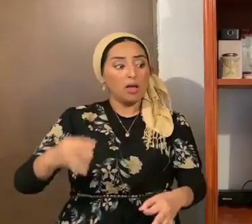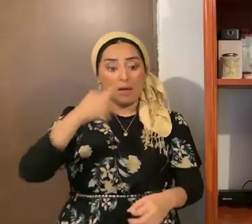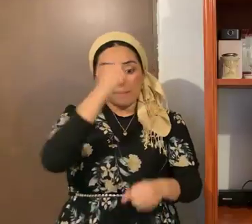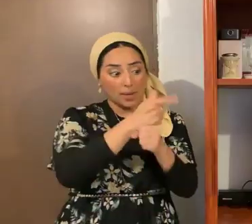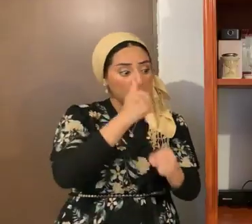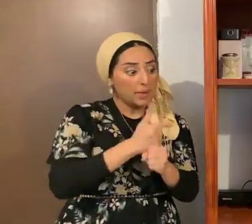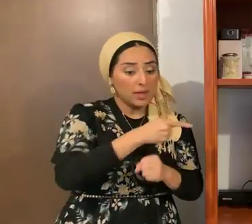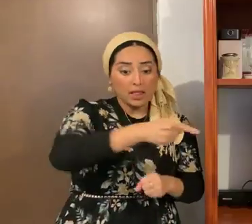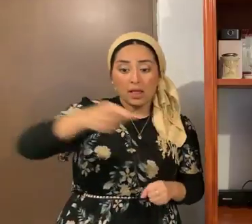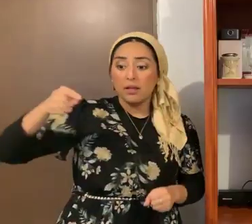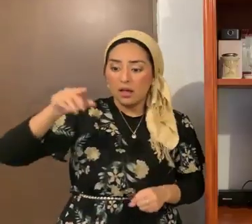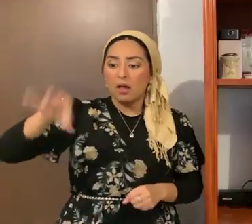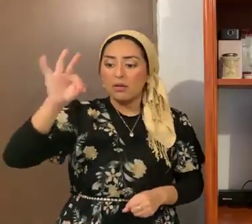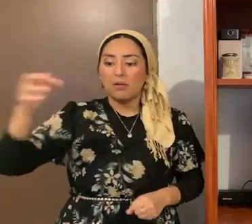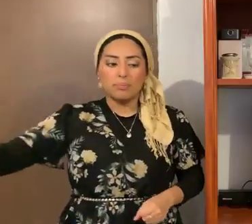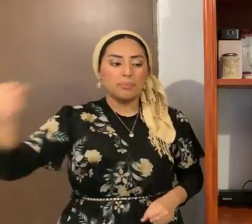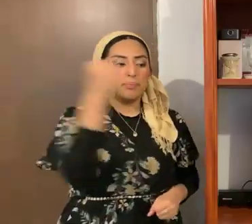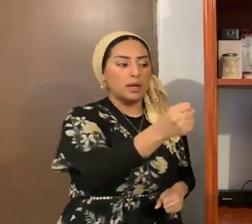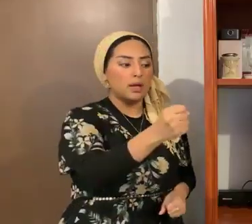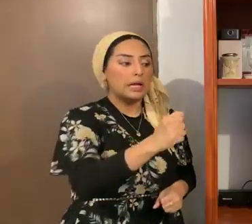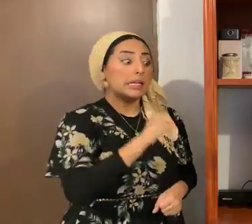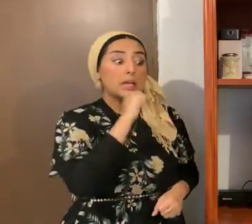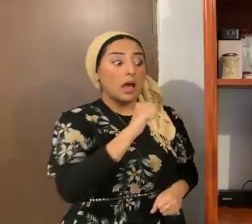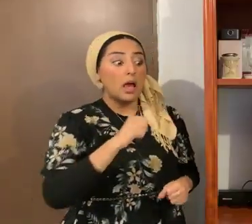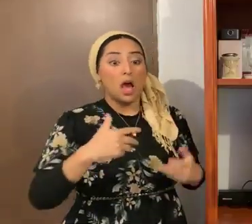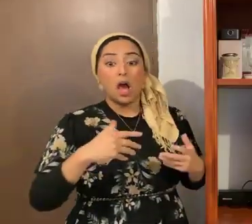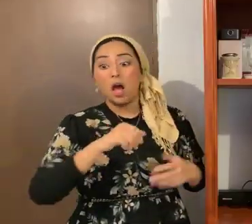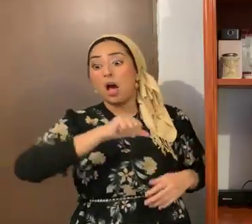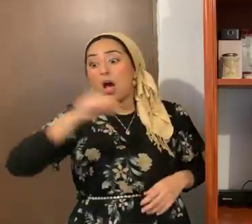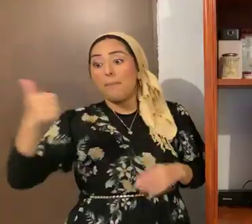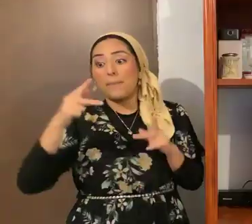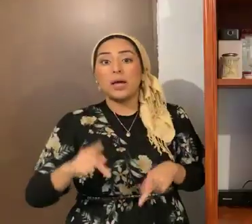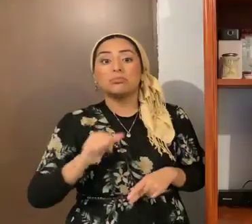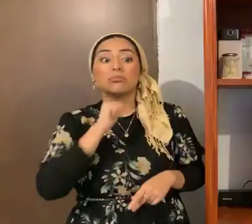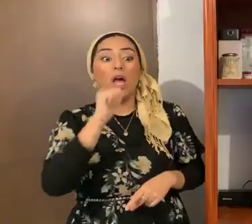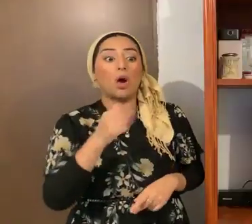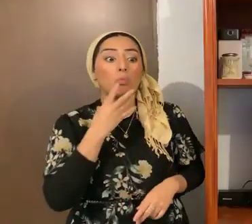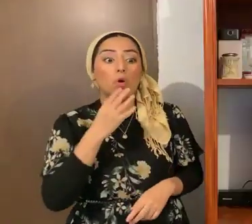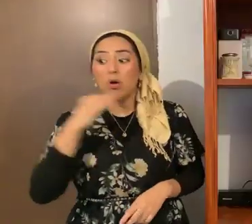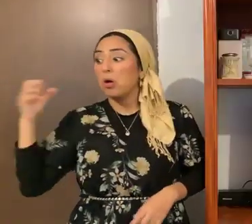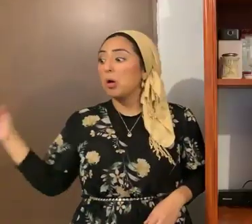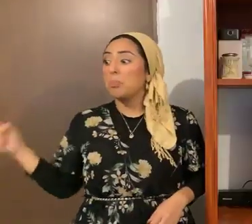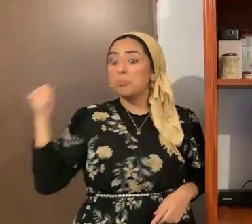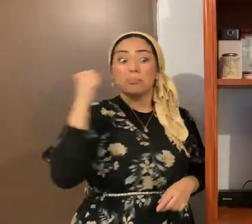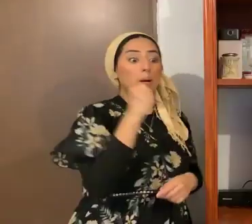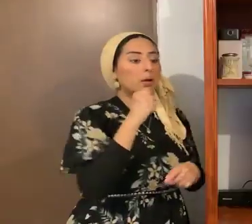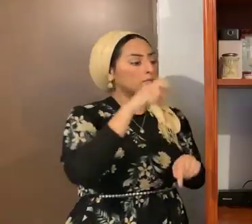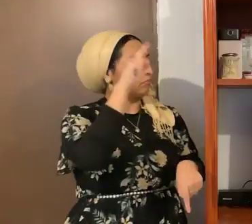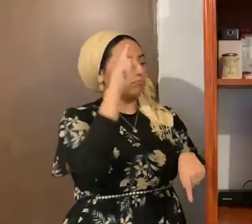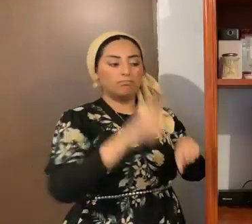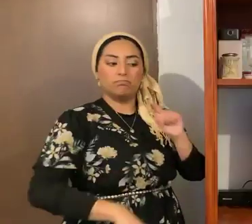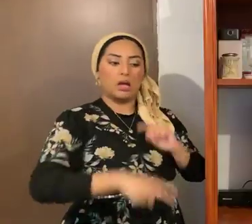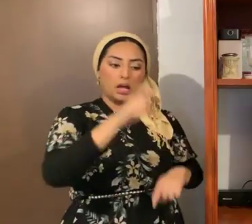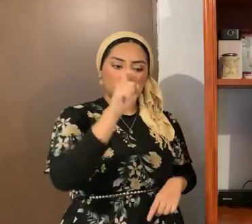sobre ti. No podrás poner sobre ti a hombre extranjero, que no sea tu aj. A ver, todos el 15, por favor, amén.